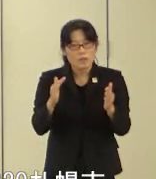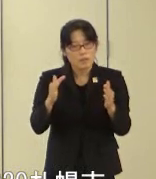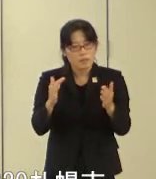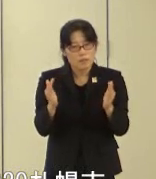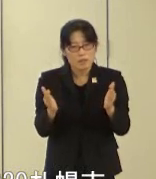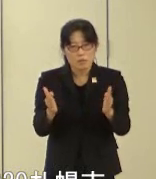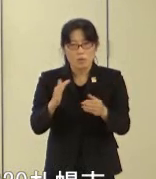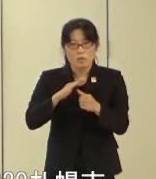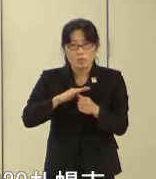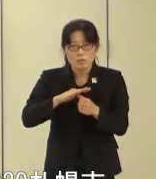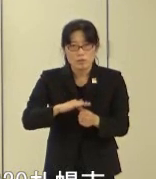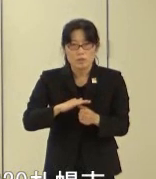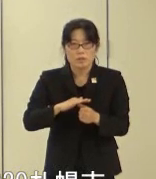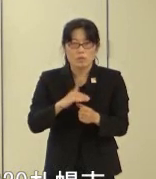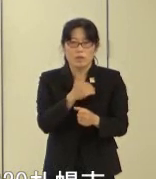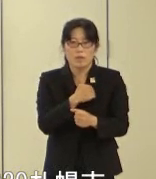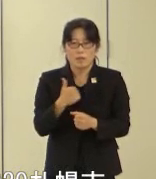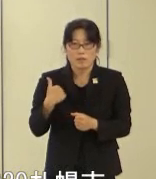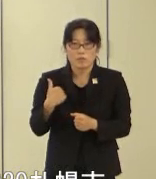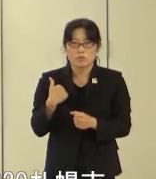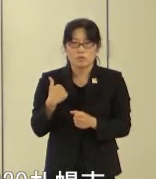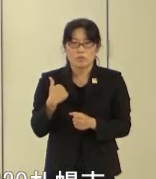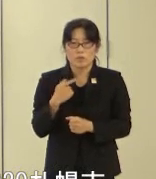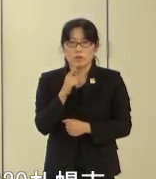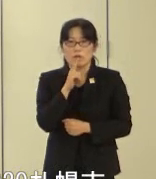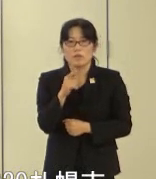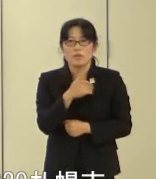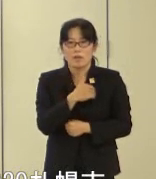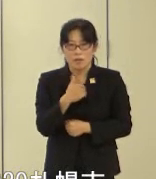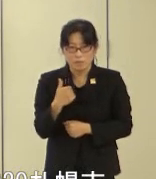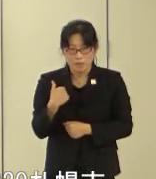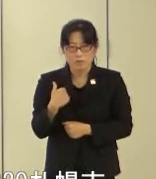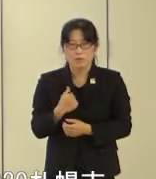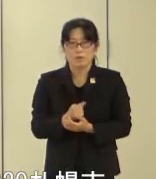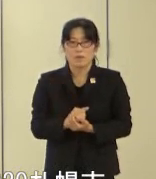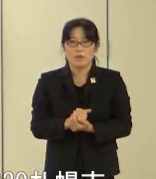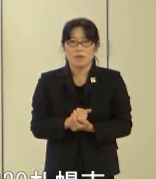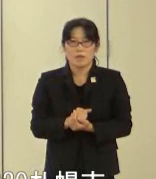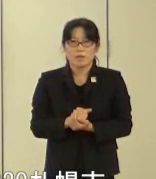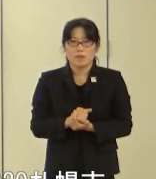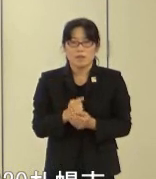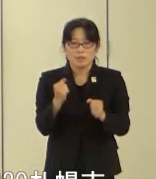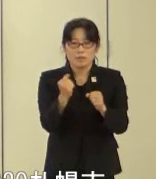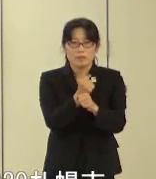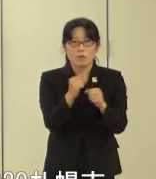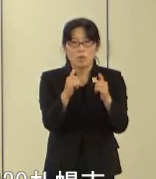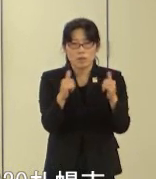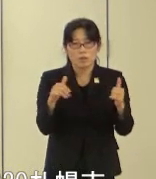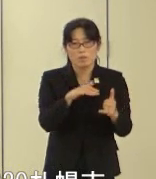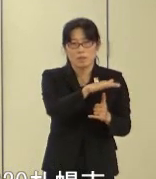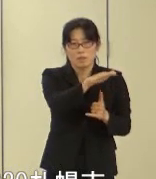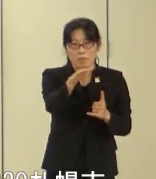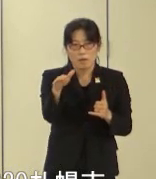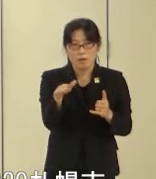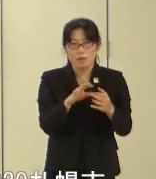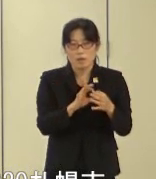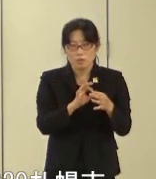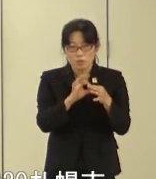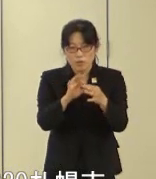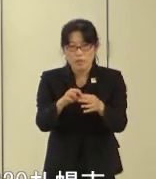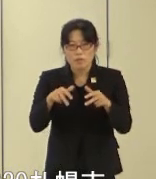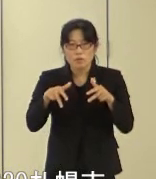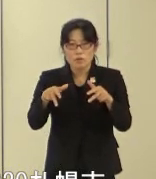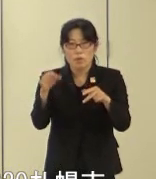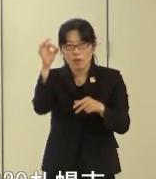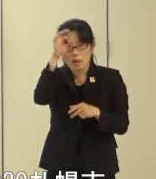られているという状況にもあろうかというふうに思います。事業者の皆様には引き続き、すすきの観光協